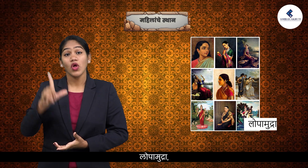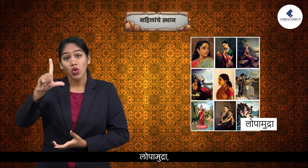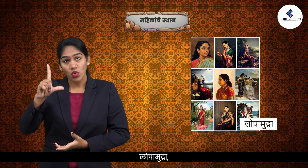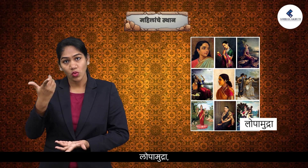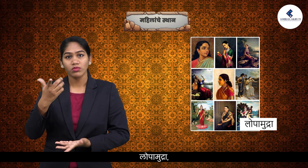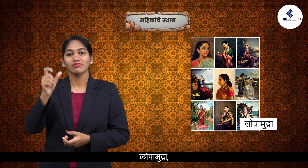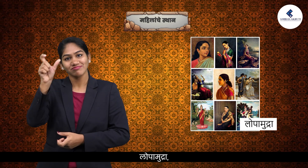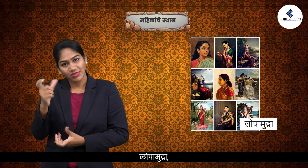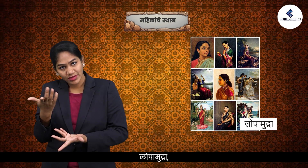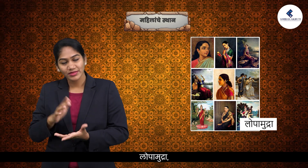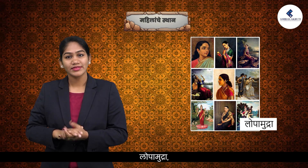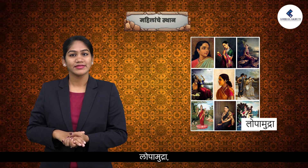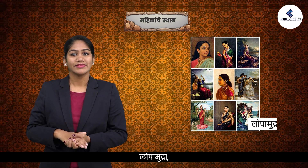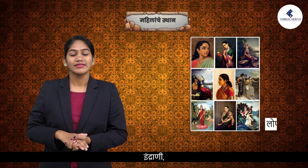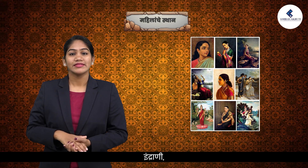लोपामुद्रा,